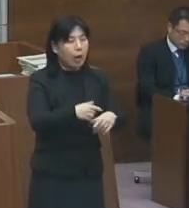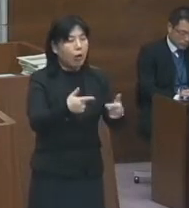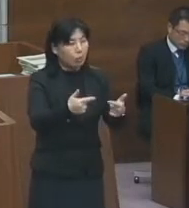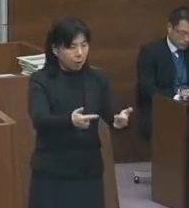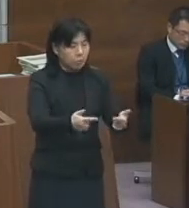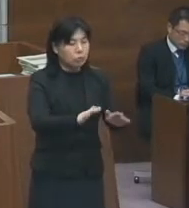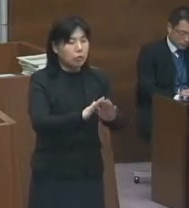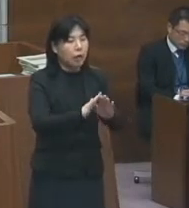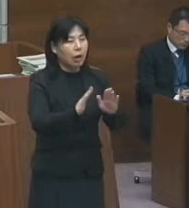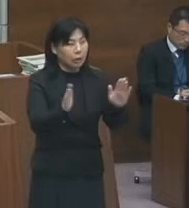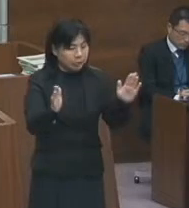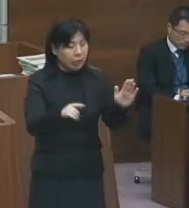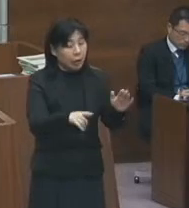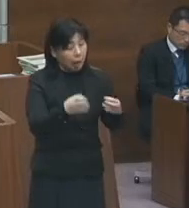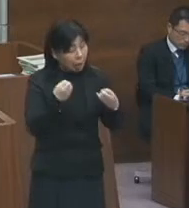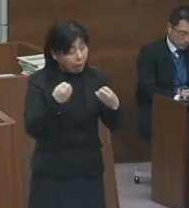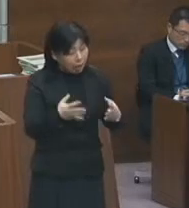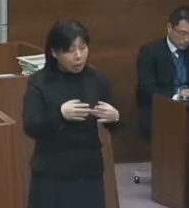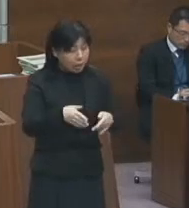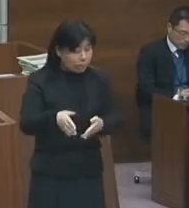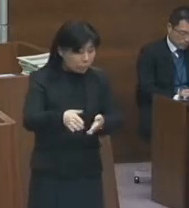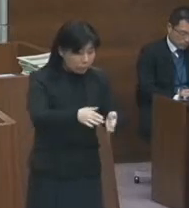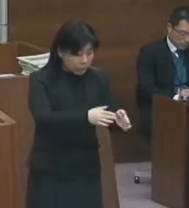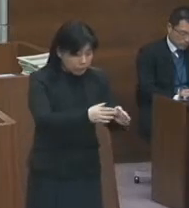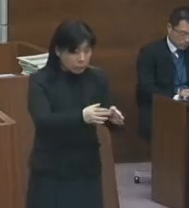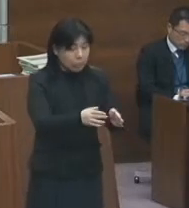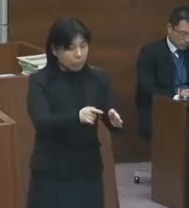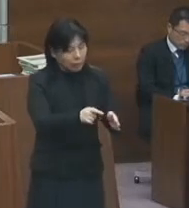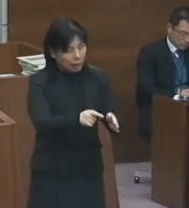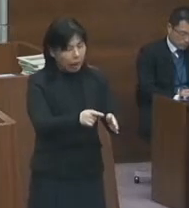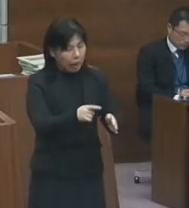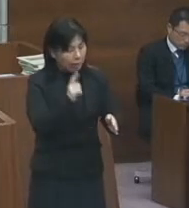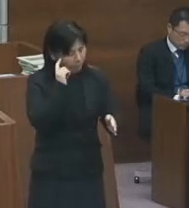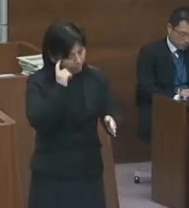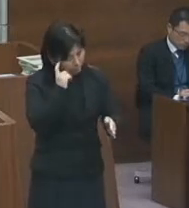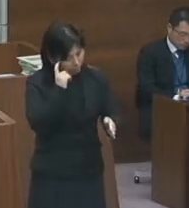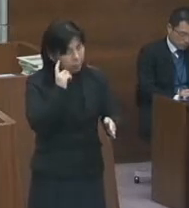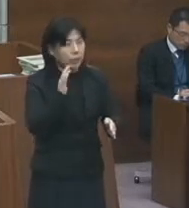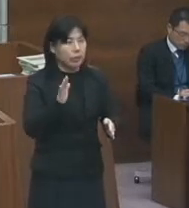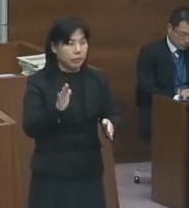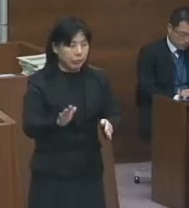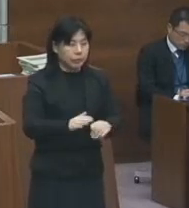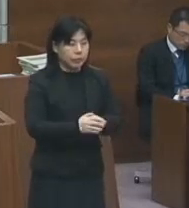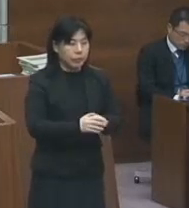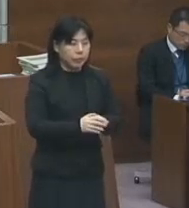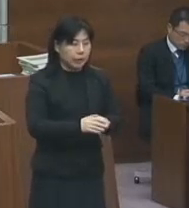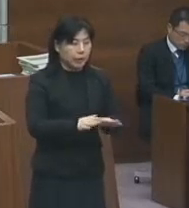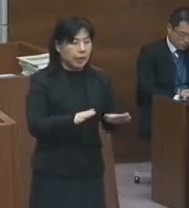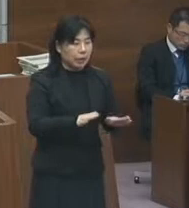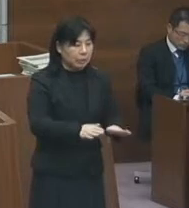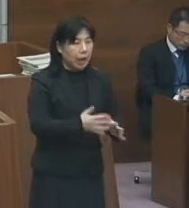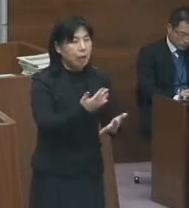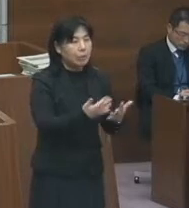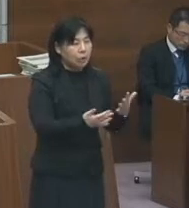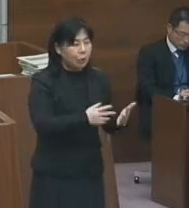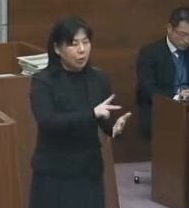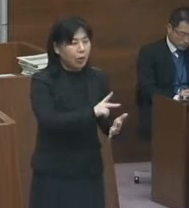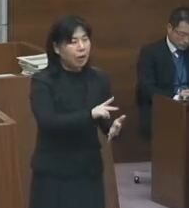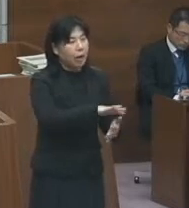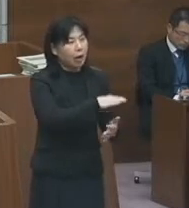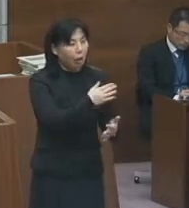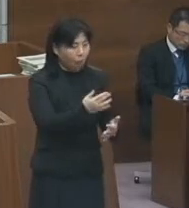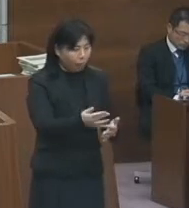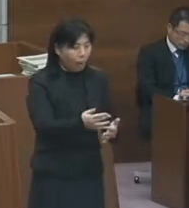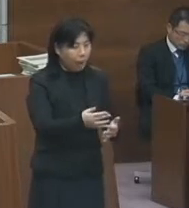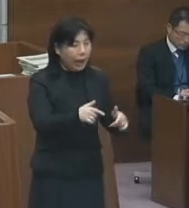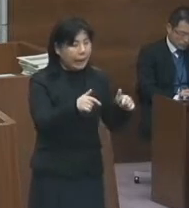路線の可能性が見えてきました。緑ヶ丘については現在拡幅に向けた事業に着手している西